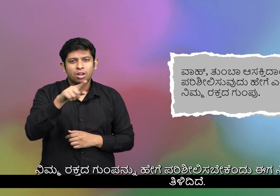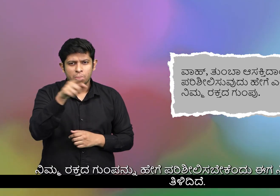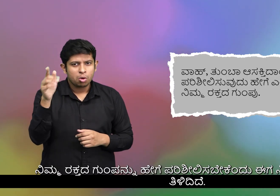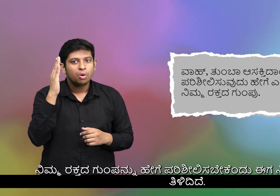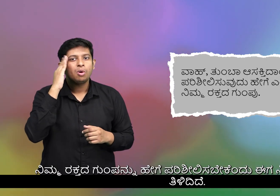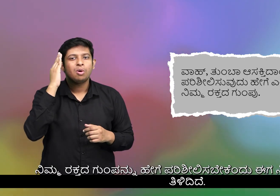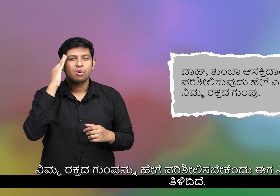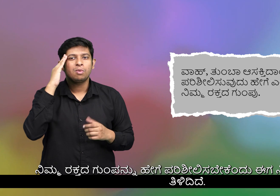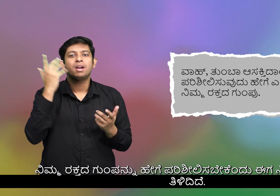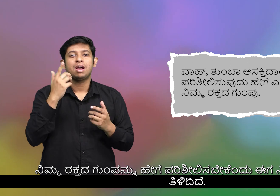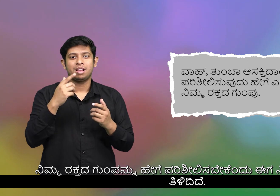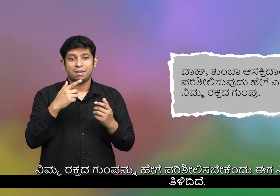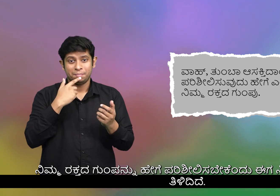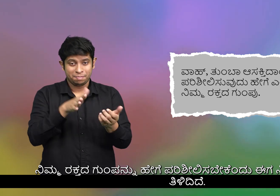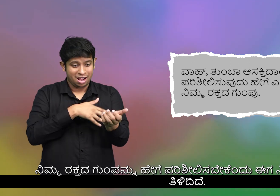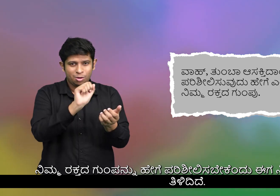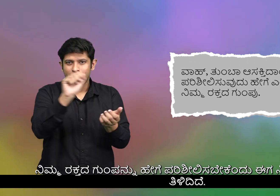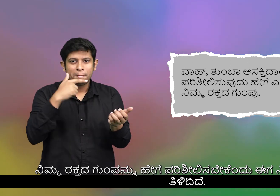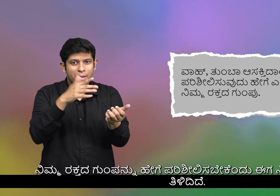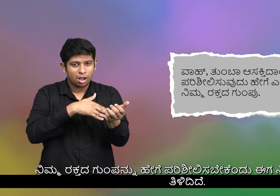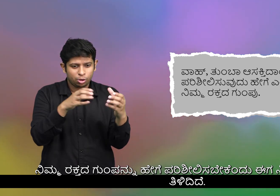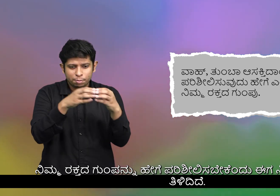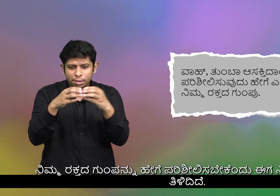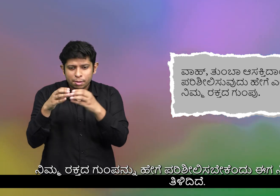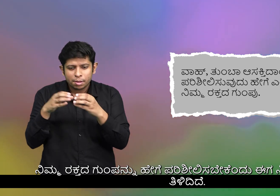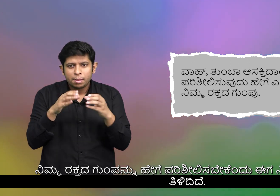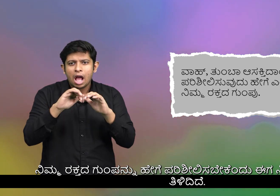ರಕ್ತದ ಗುಂಪನ್ನು ಹೇಗೆ ಪರಿಶೀಲಿಸಬೇಕೆಂದು ನಿಮ್ಮೆಲ್ಲರಿಗೂ ತಿಳಿದಿದೆ.